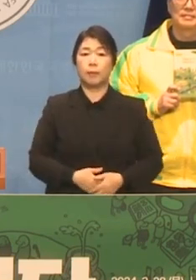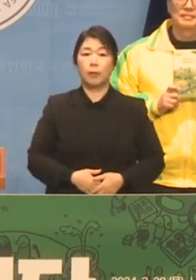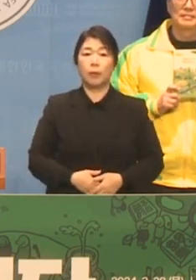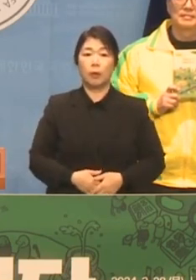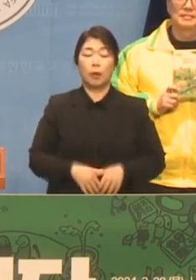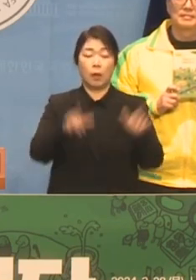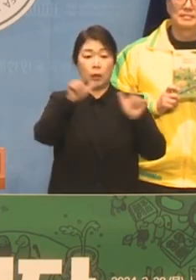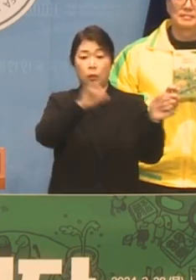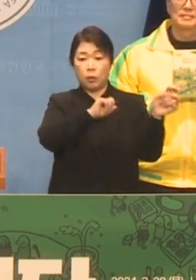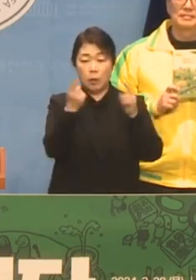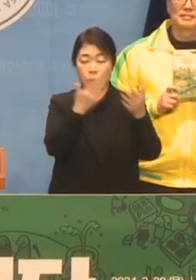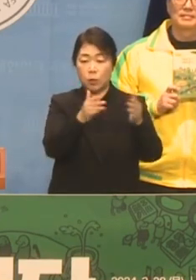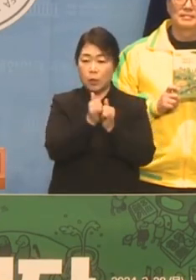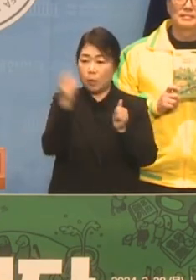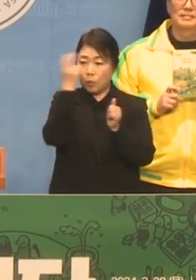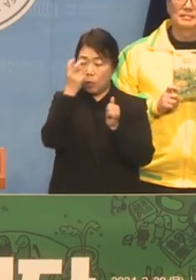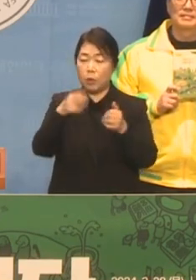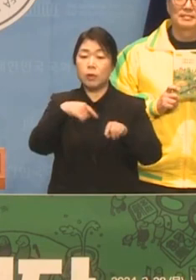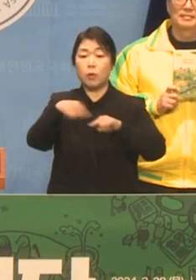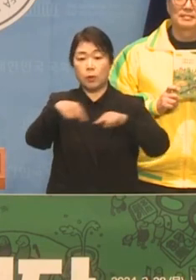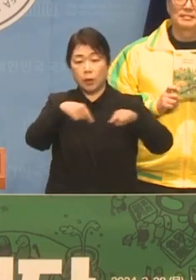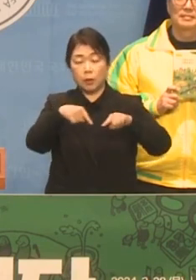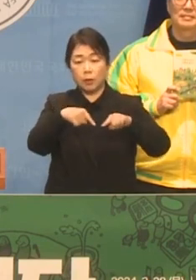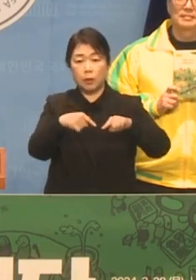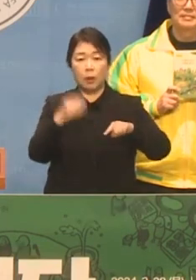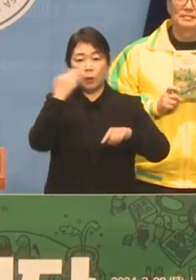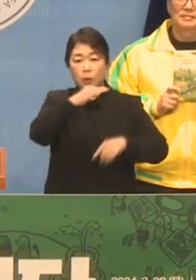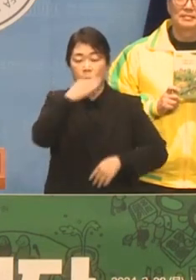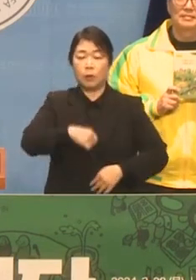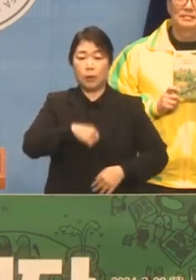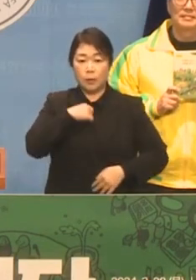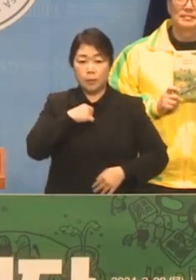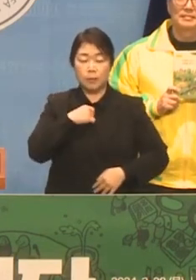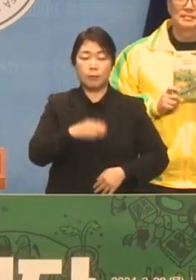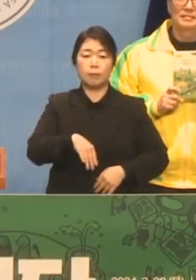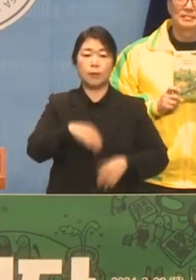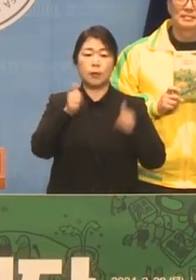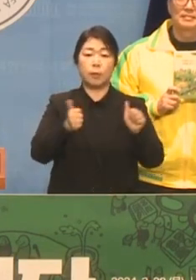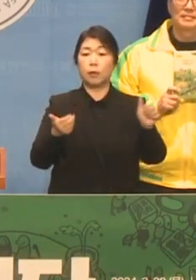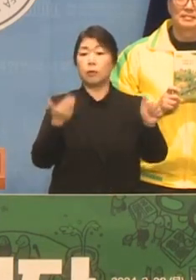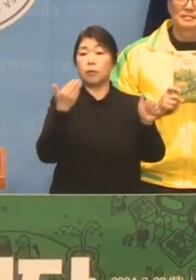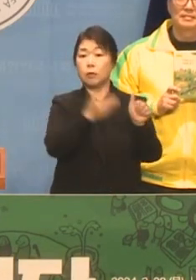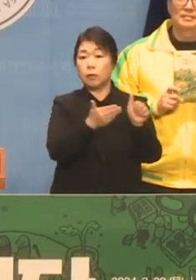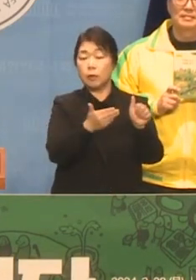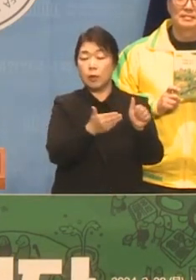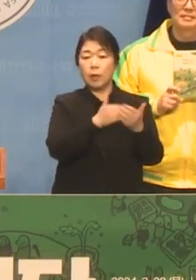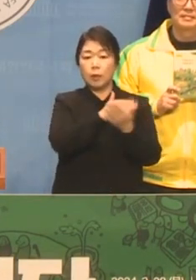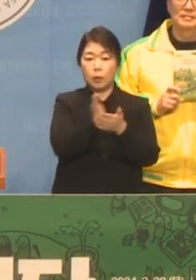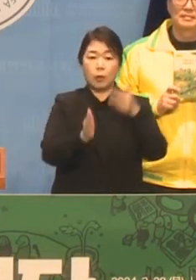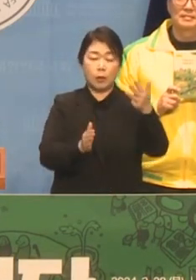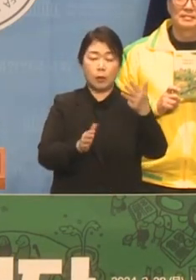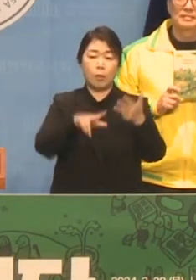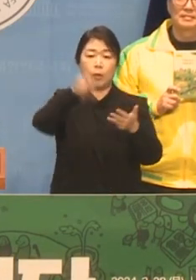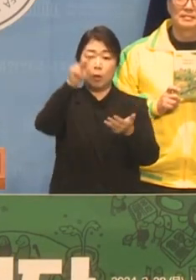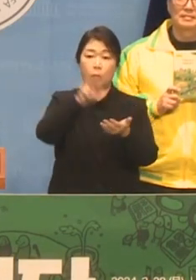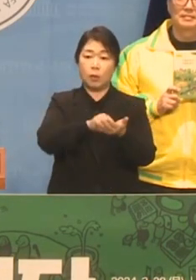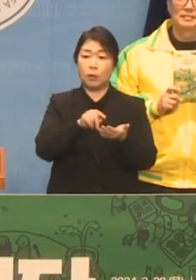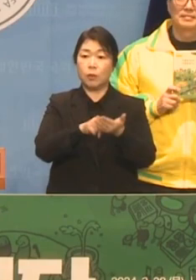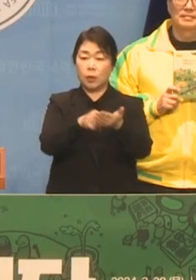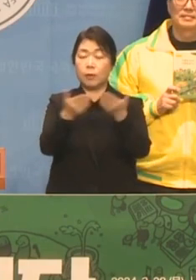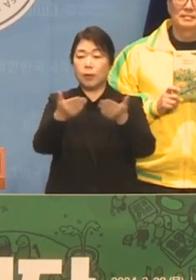살리고 사람을 돌보는 정책 녹색 정의당에 정의로운 정권심판 여덟 가지 우선 과제를